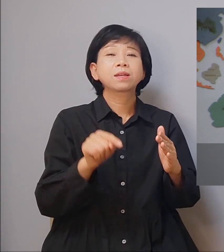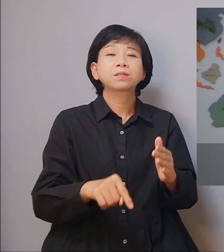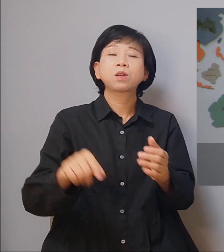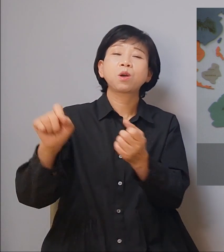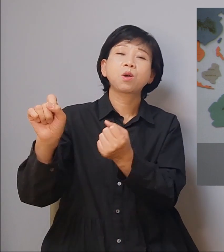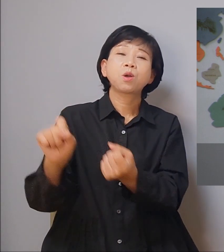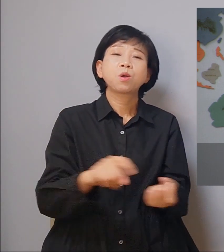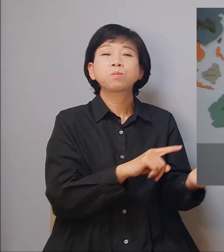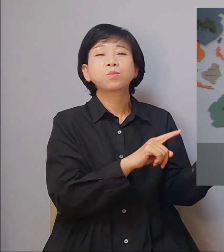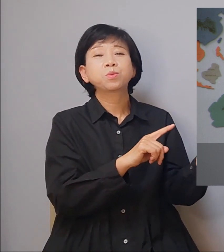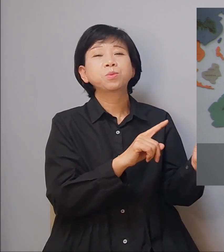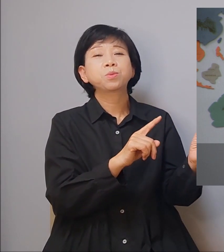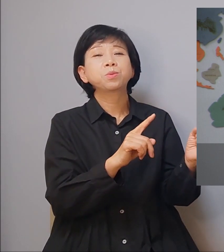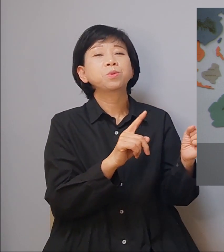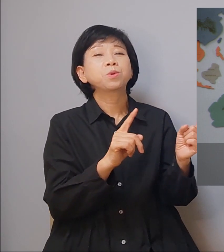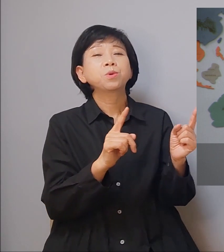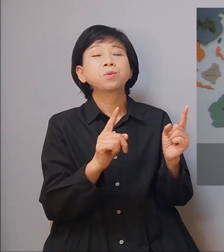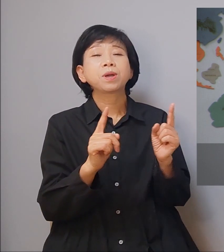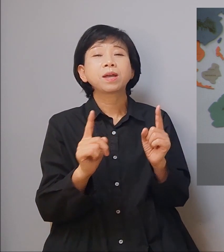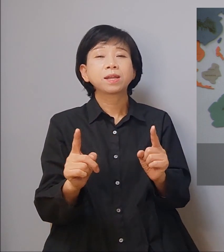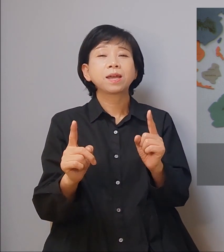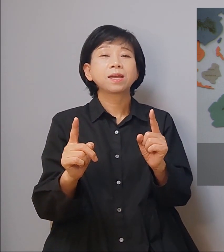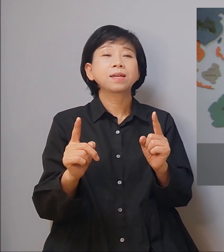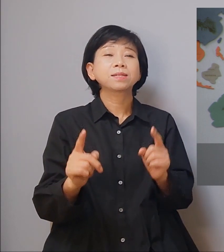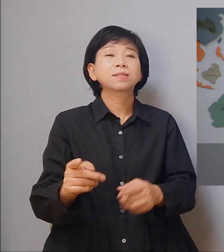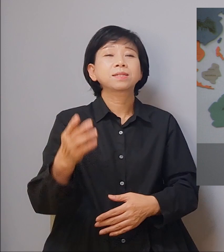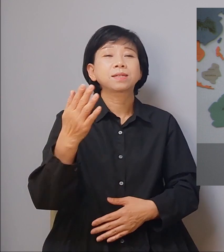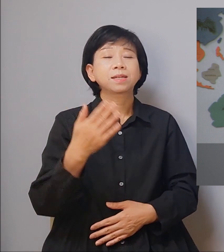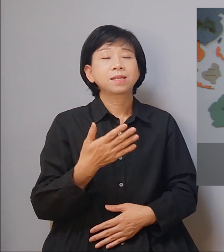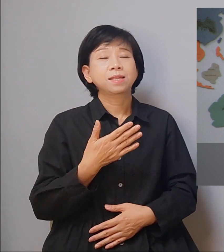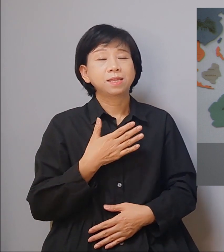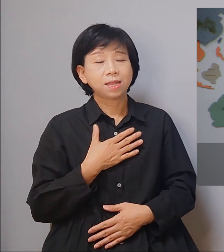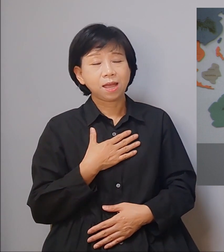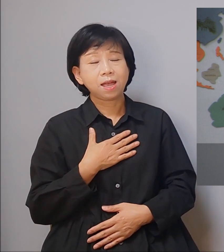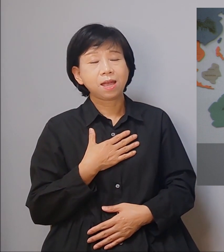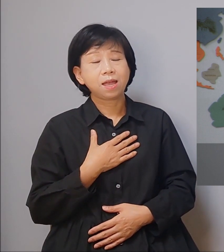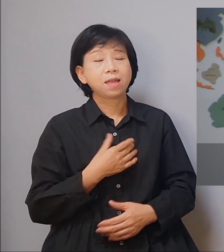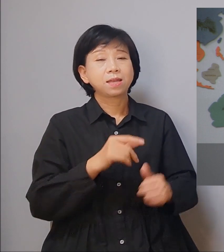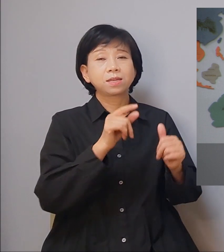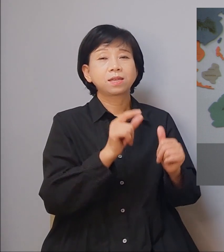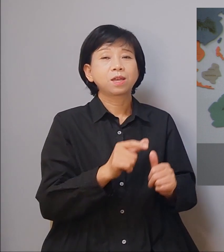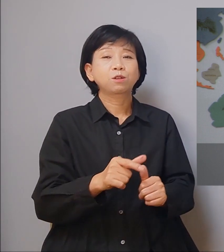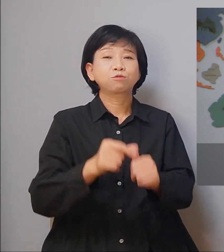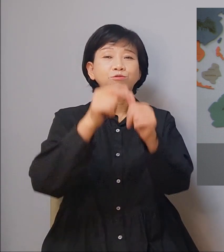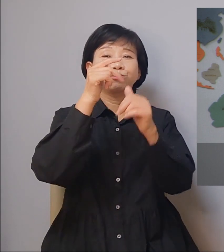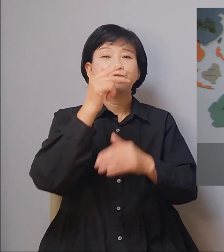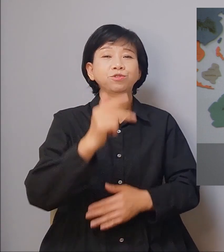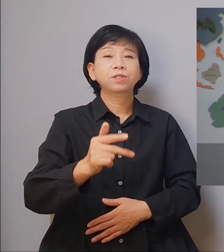죽음에서 부활하신 나